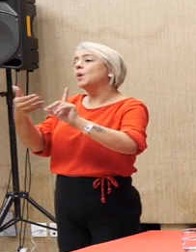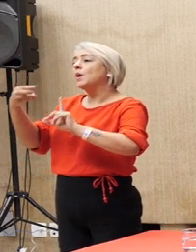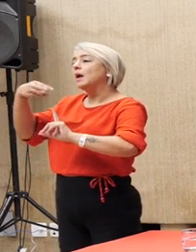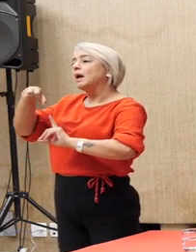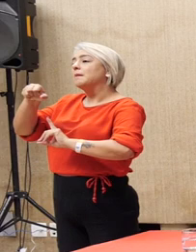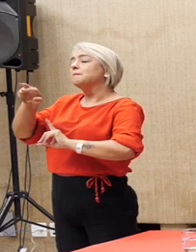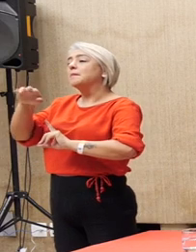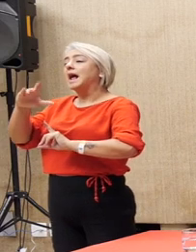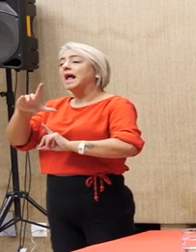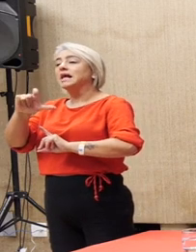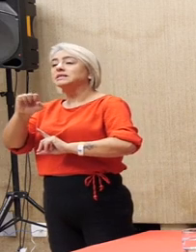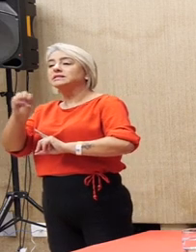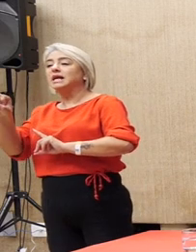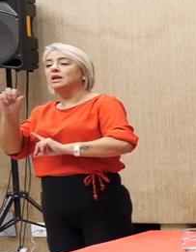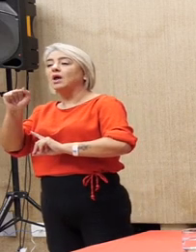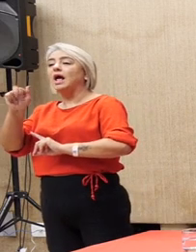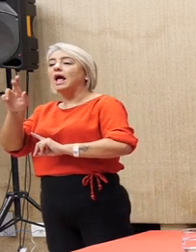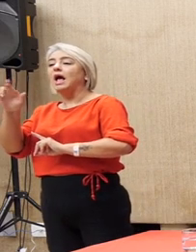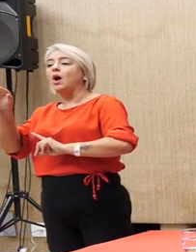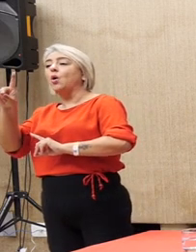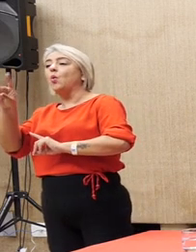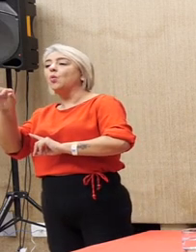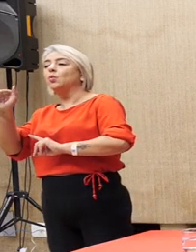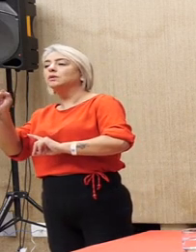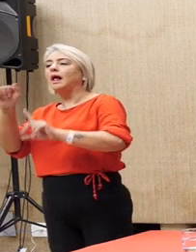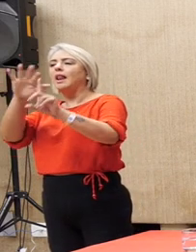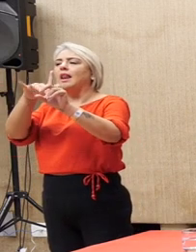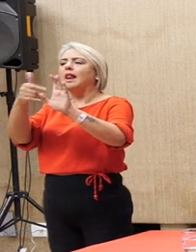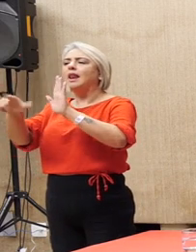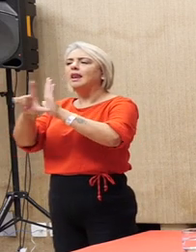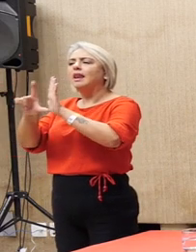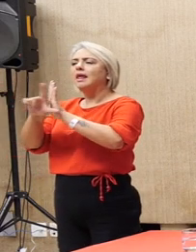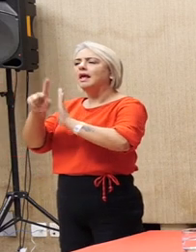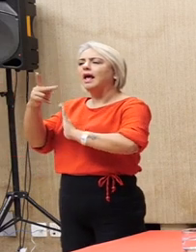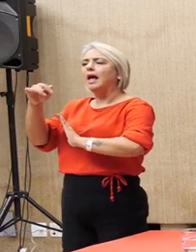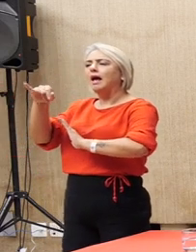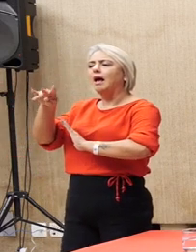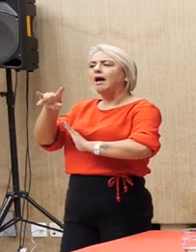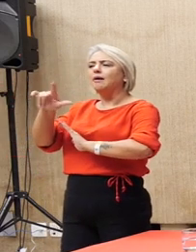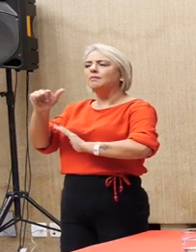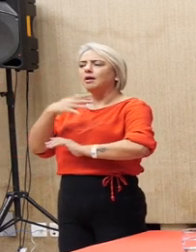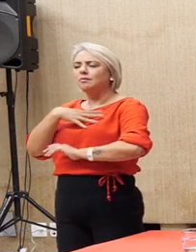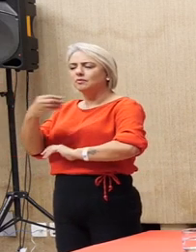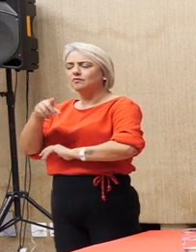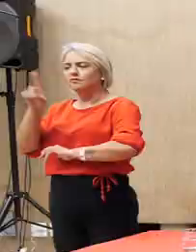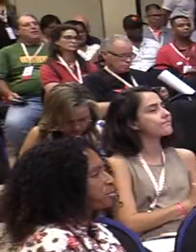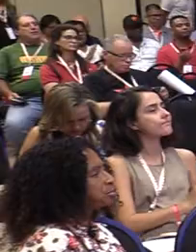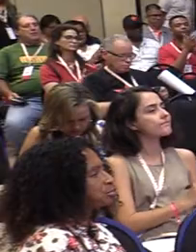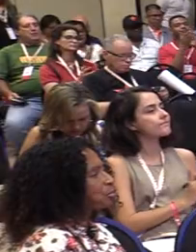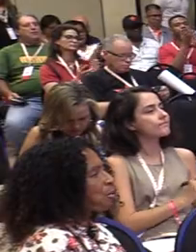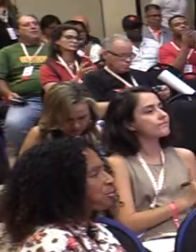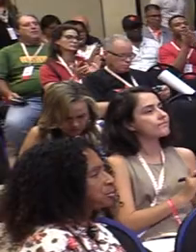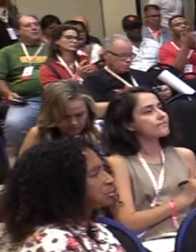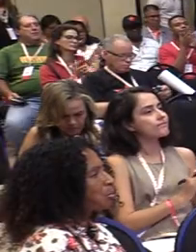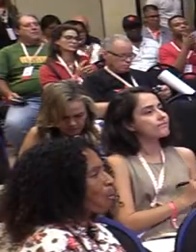Marcelo Arruda, tá? A lei Marcelo Arruda, para homenagear ele, a Pâmela, que é a mulher dele, e os filhinhos dele lá, que ficaram lá.